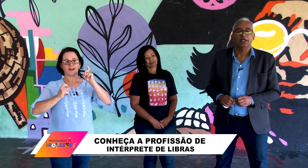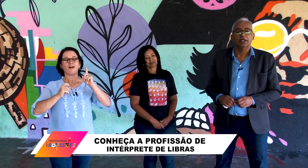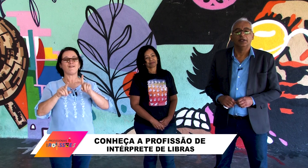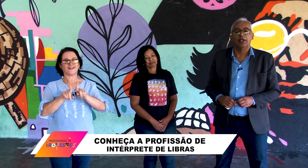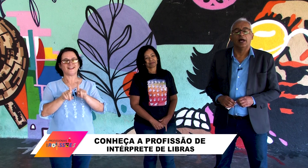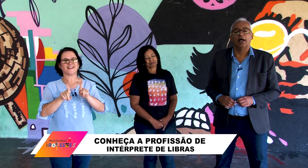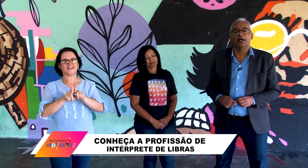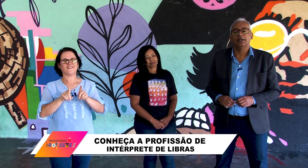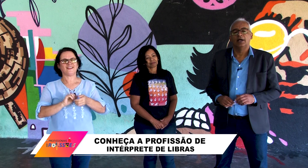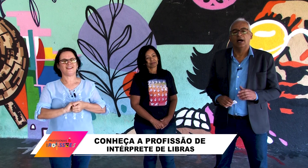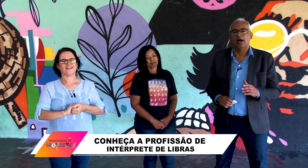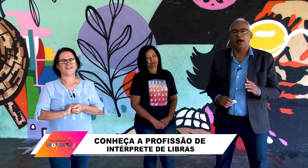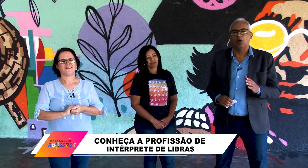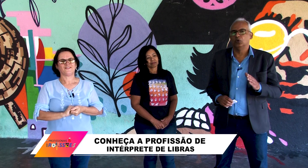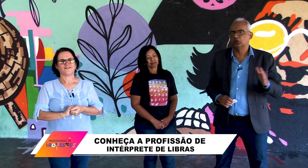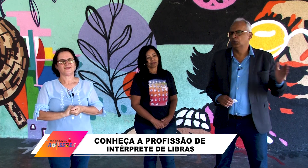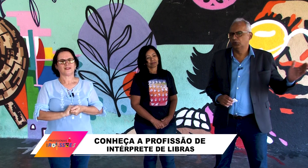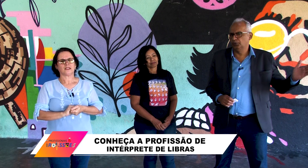aí,